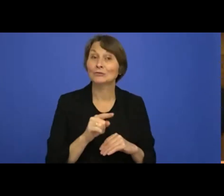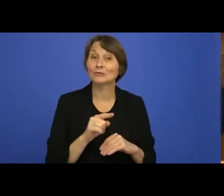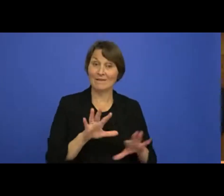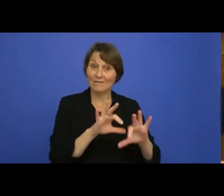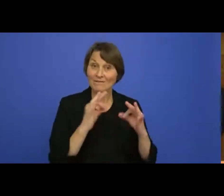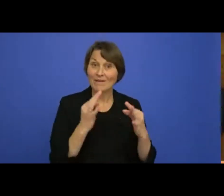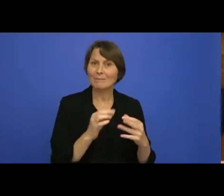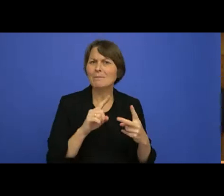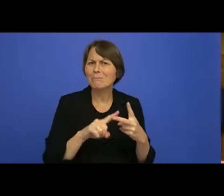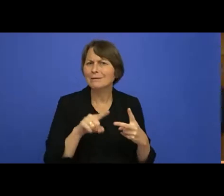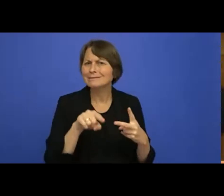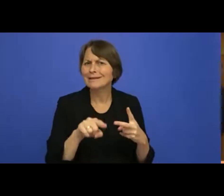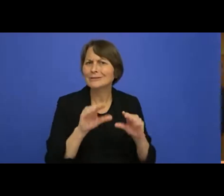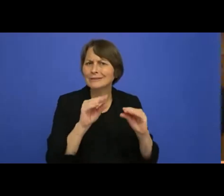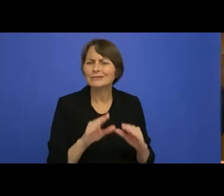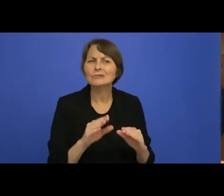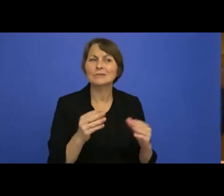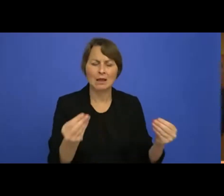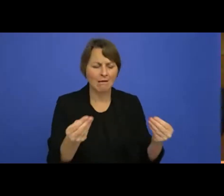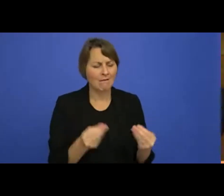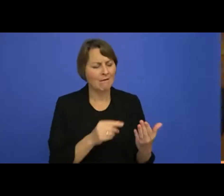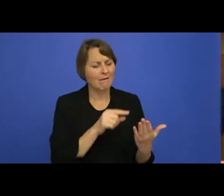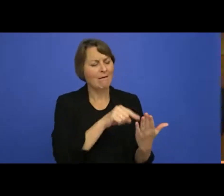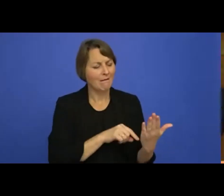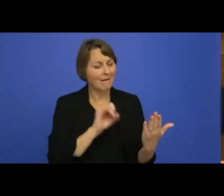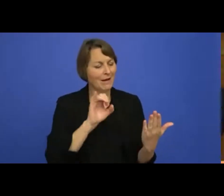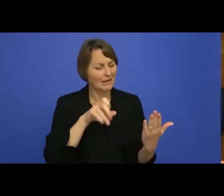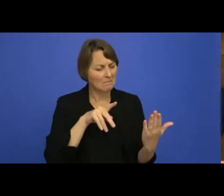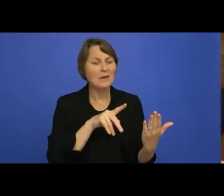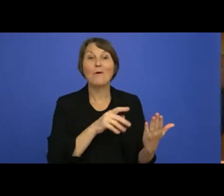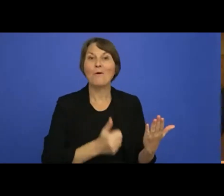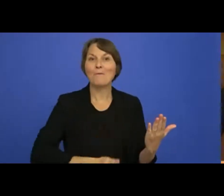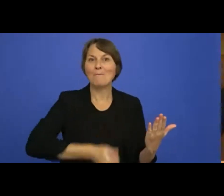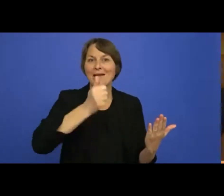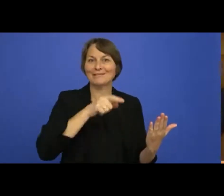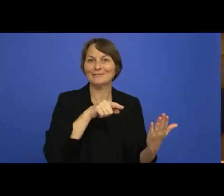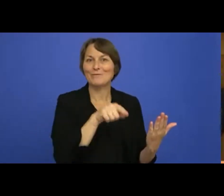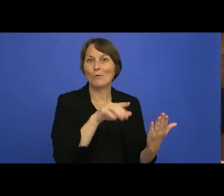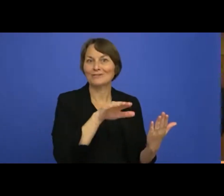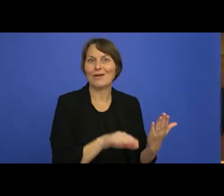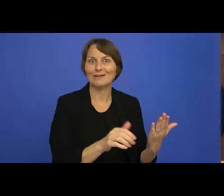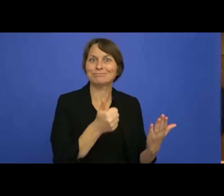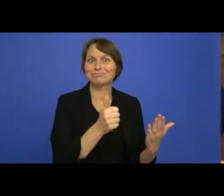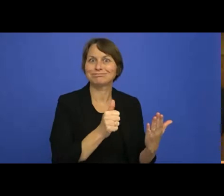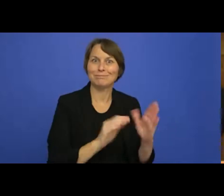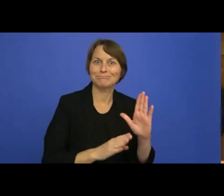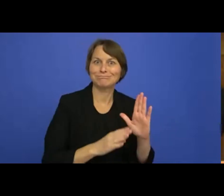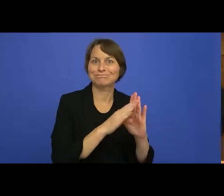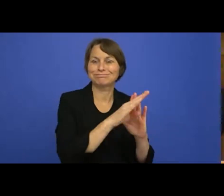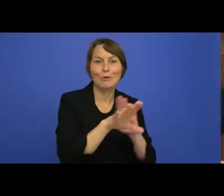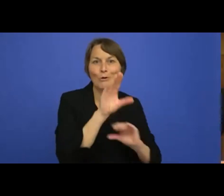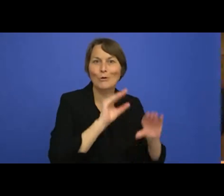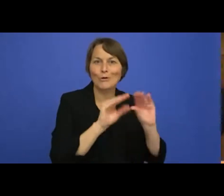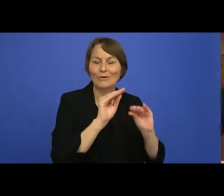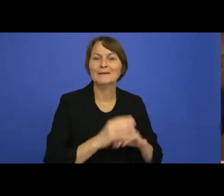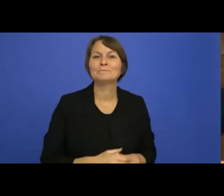et qui peuvent être ensuite utilisés par les familles comme ressources pour optimiser les besoins des enfants et